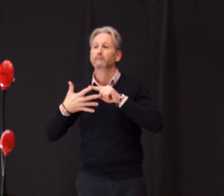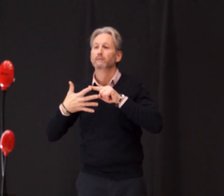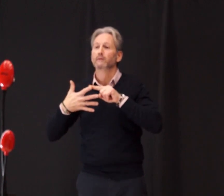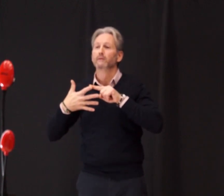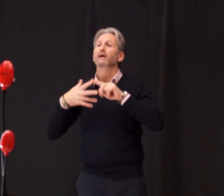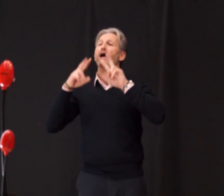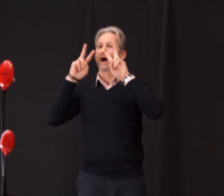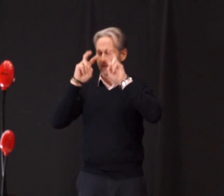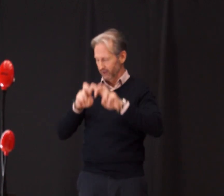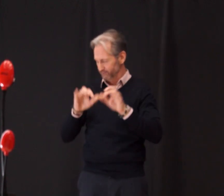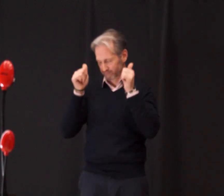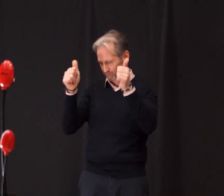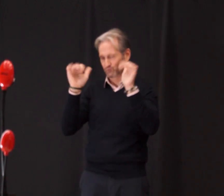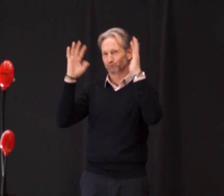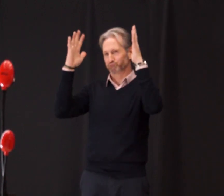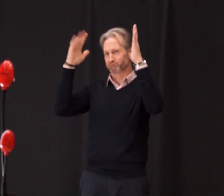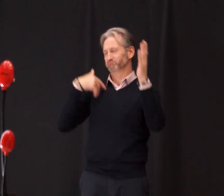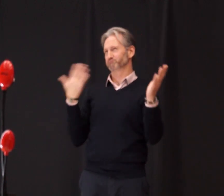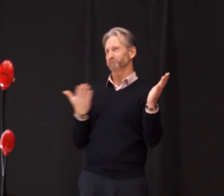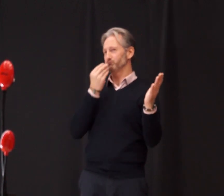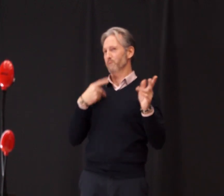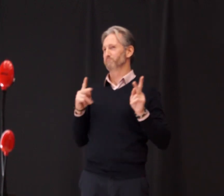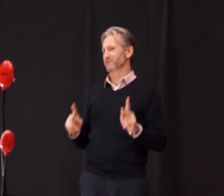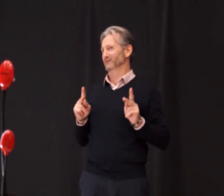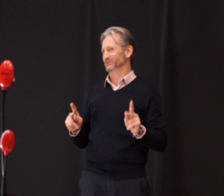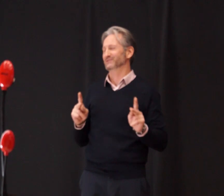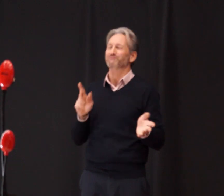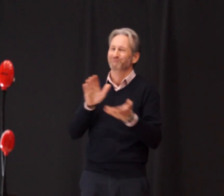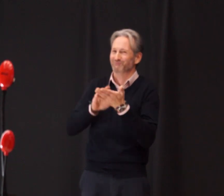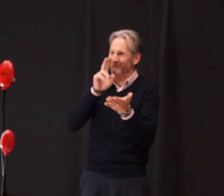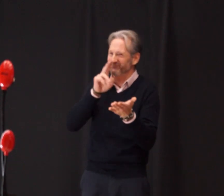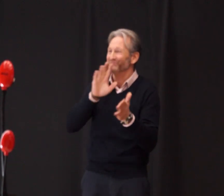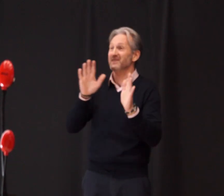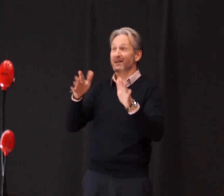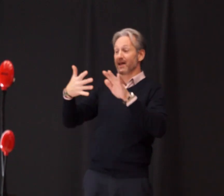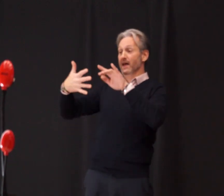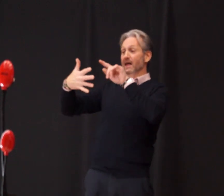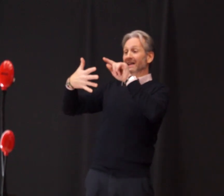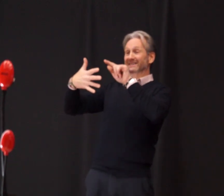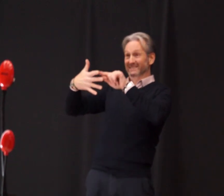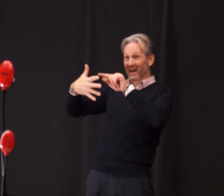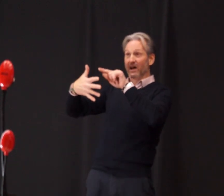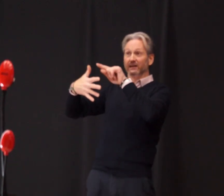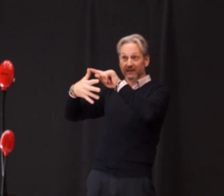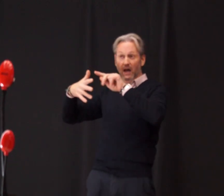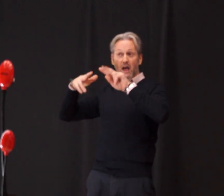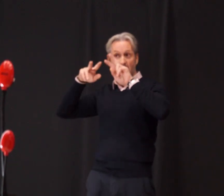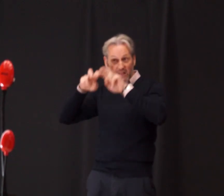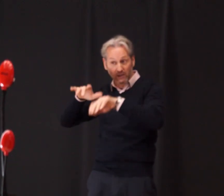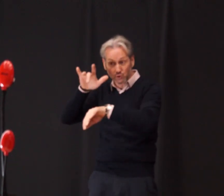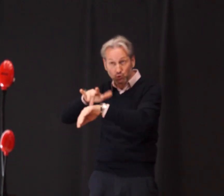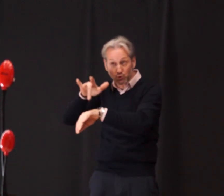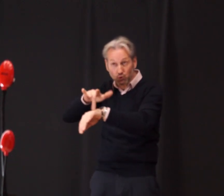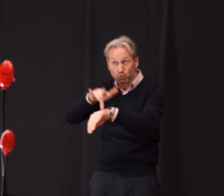Rappelez-moi les cinq, mémoriser, analyser. C'est bon, vous vous rappelez de ça, donc je suis un bon pédagogue. En fait, ces deux